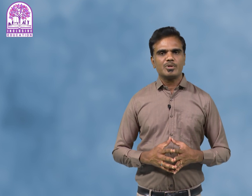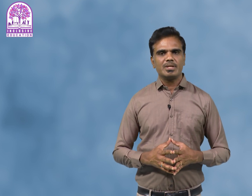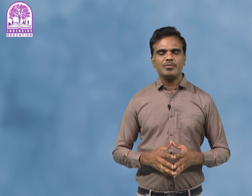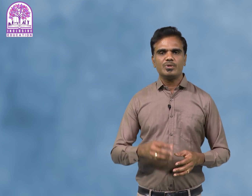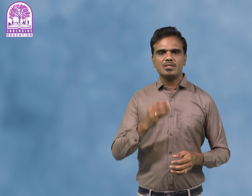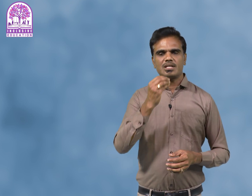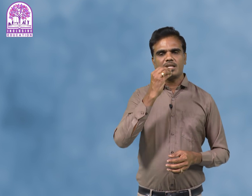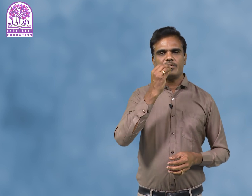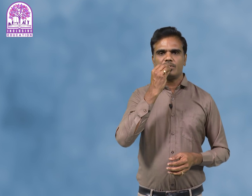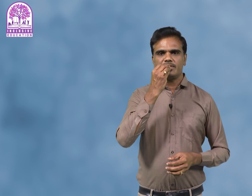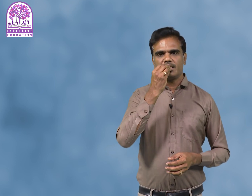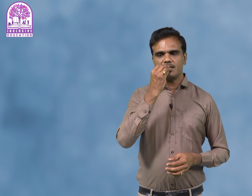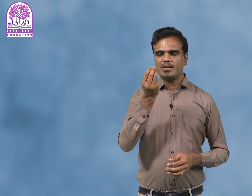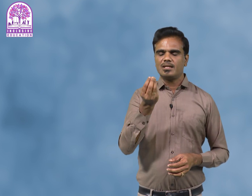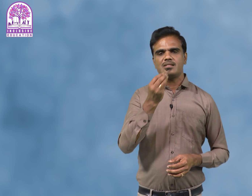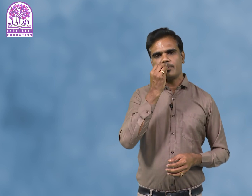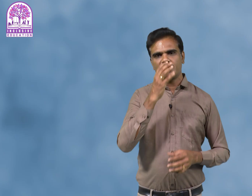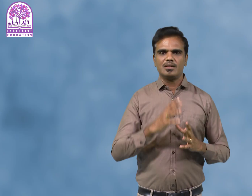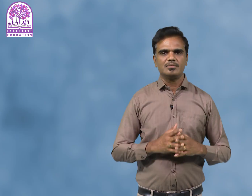அப்படின்னா, சாதாரணமாக ஃபுட்டுக்கு வந்து என்ன செய்யலைங்க, நீங்கள் சாப்பிட்றீங்களா